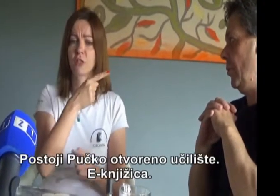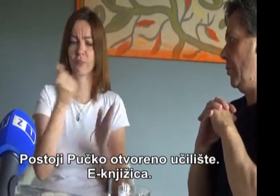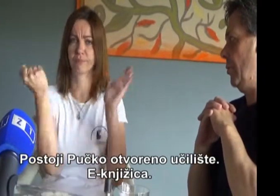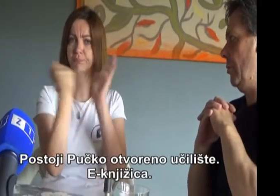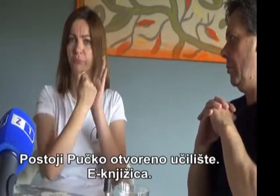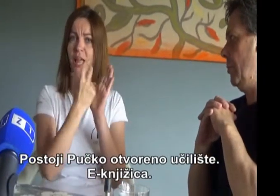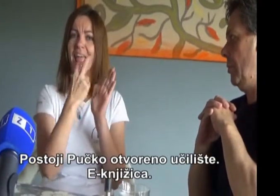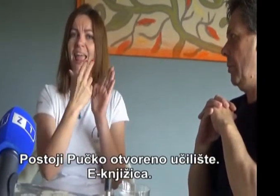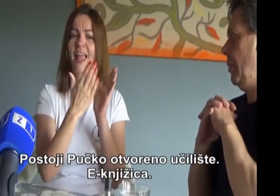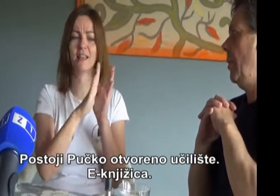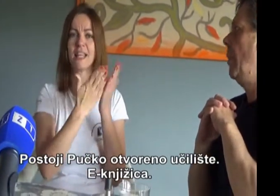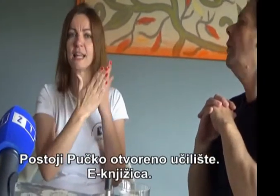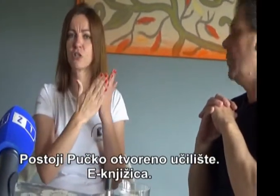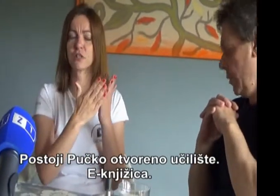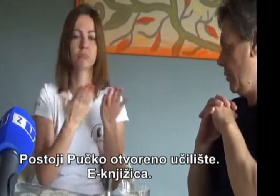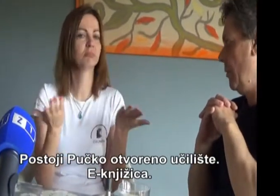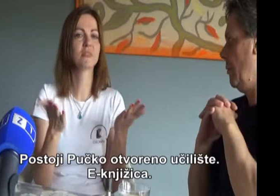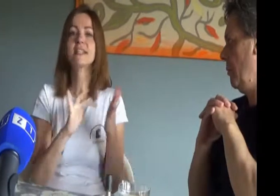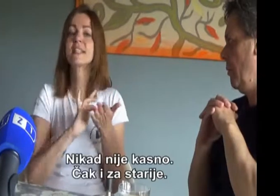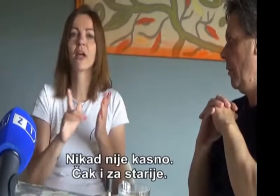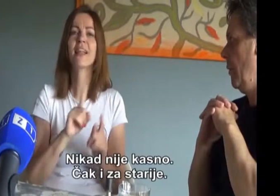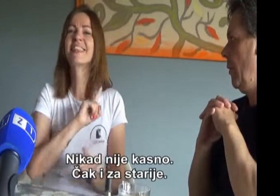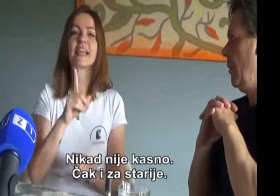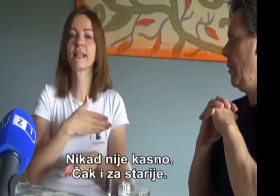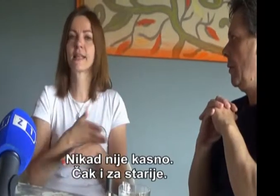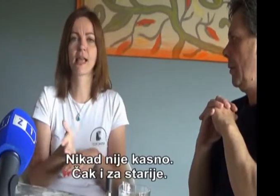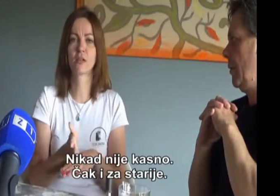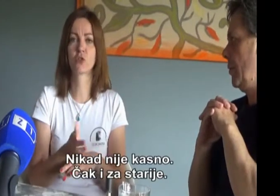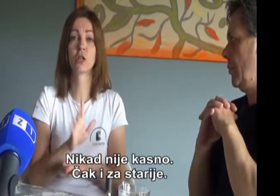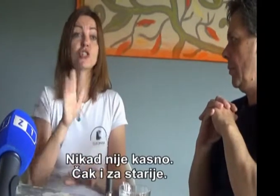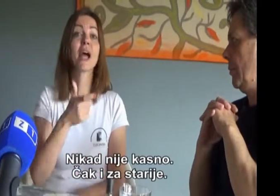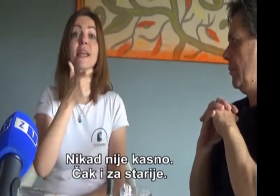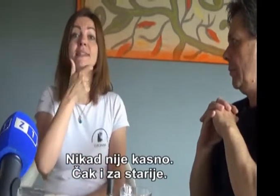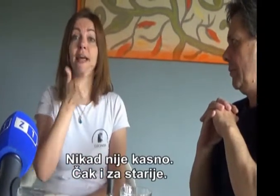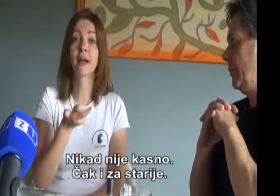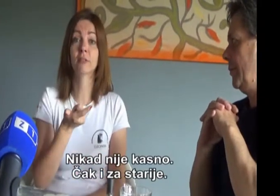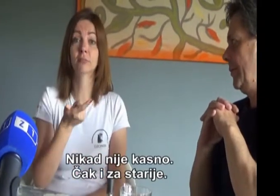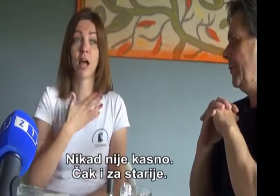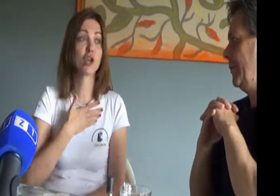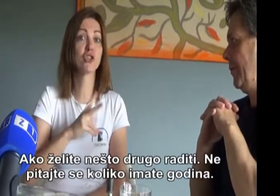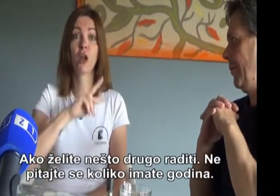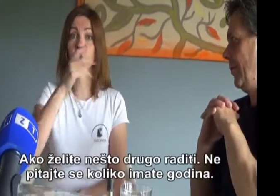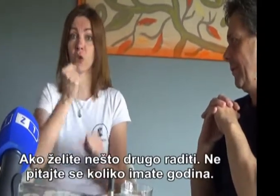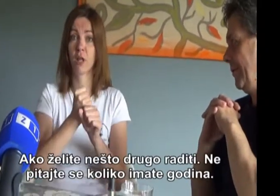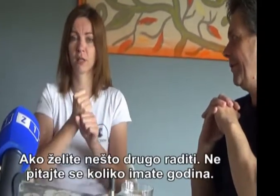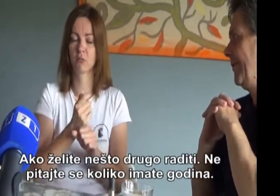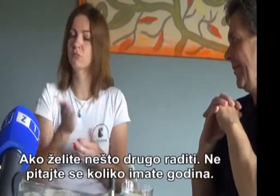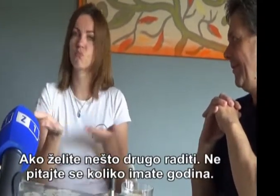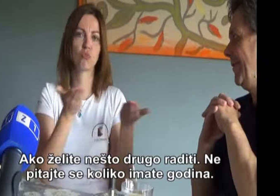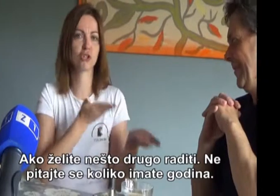šestu. Knjiži se, sve, nikad nije kasno. Čak i starije, ako ste li drugo rad,